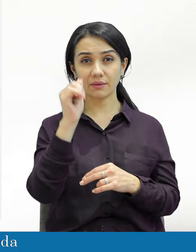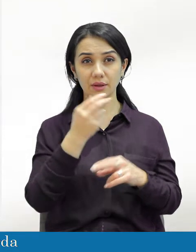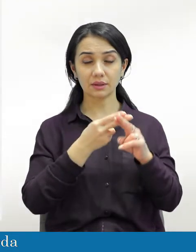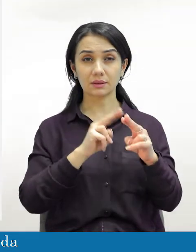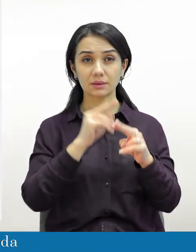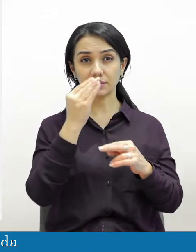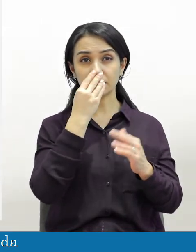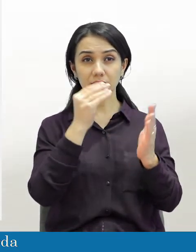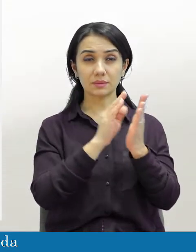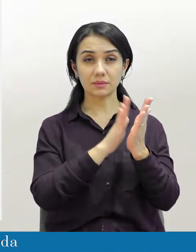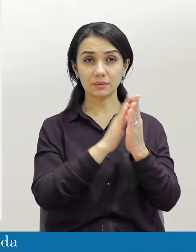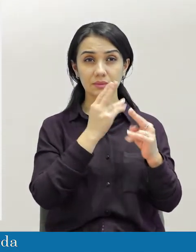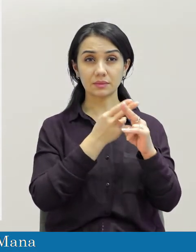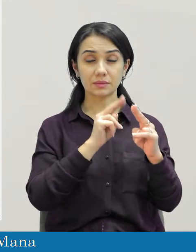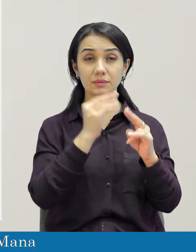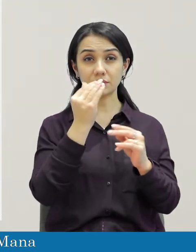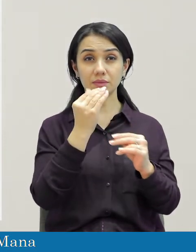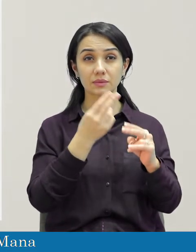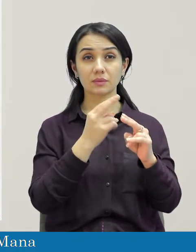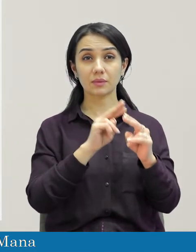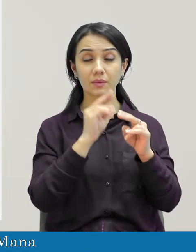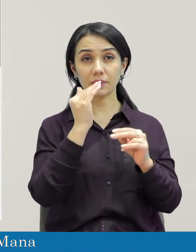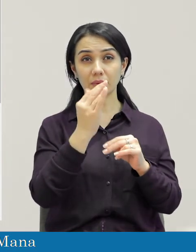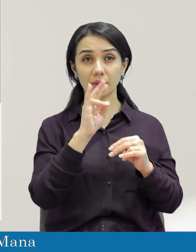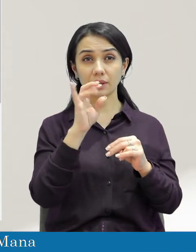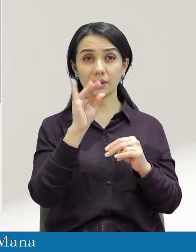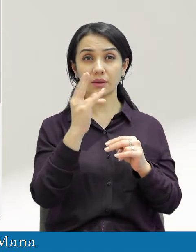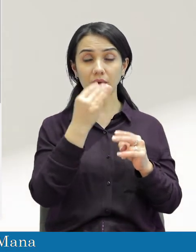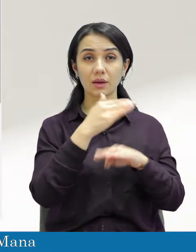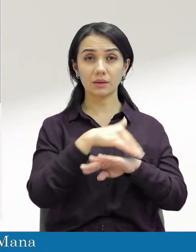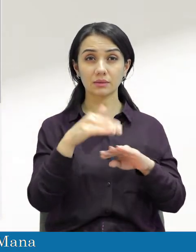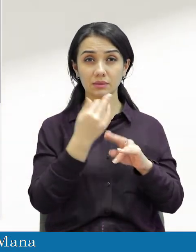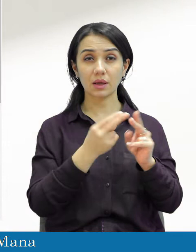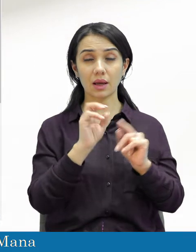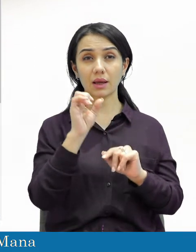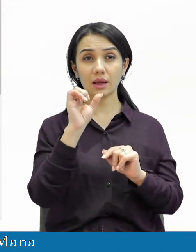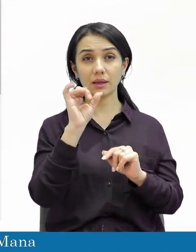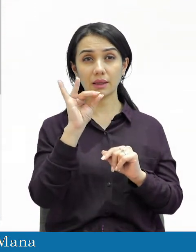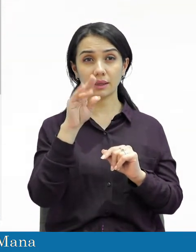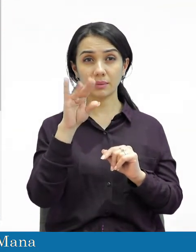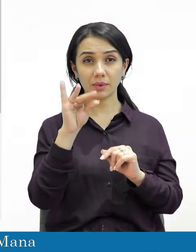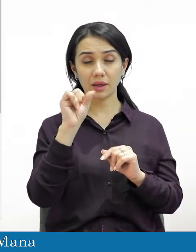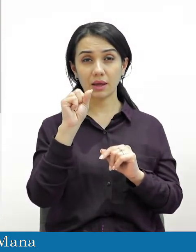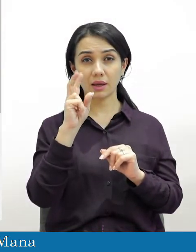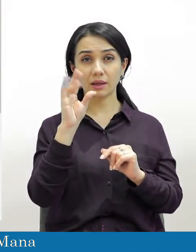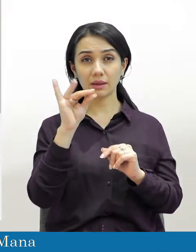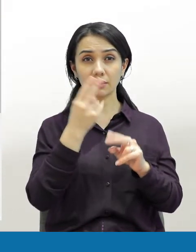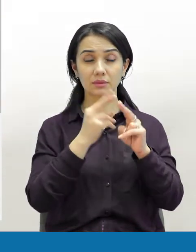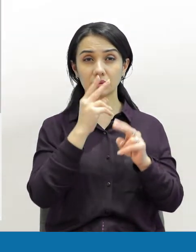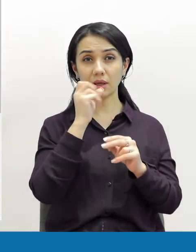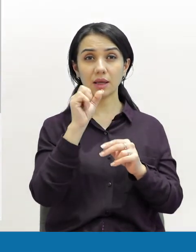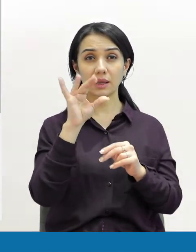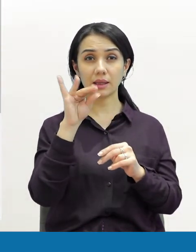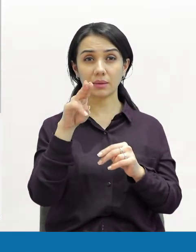address'ı o'tib bu yoqda aynan mana shu link address'ga kirsam, menda API key'i ko'rsatadi. Show qiladigan bo'lsam, mana bu